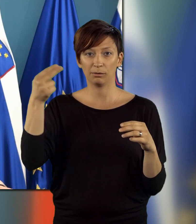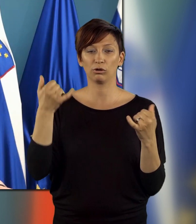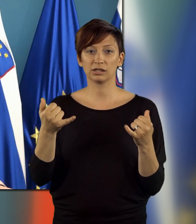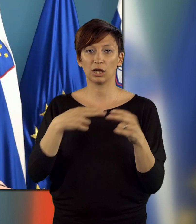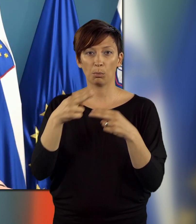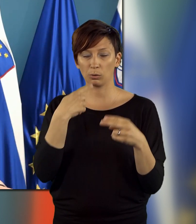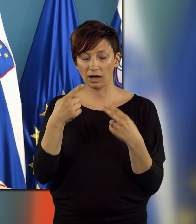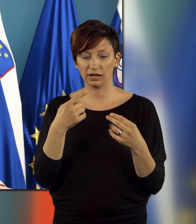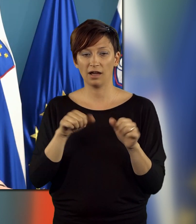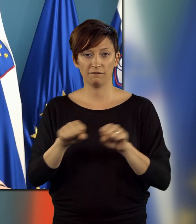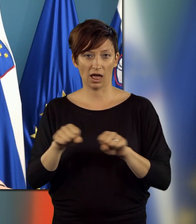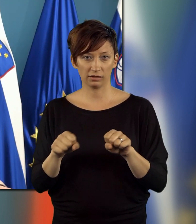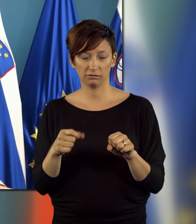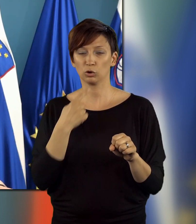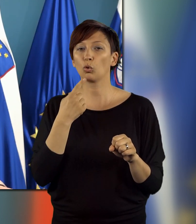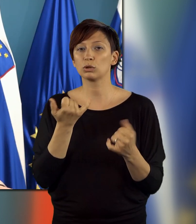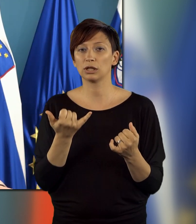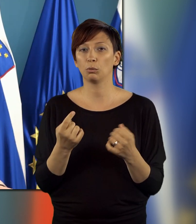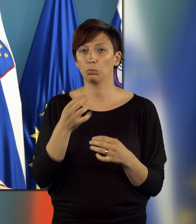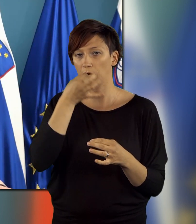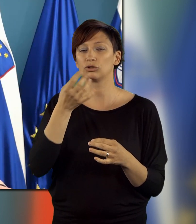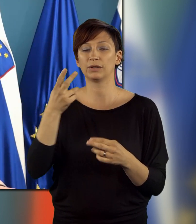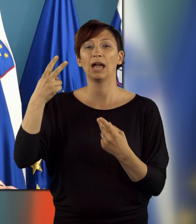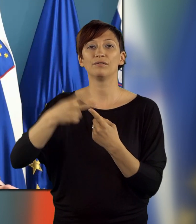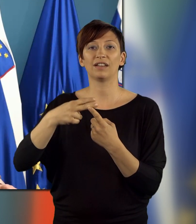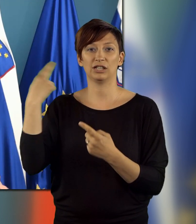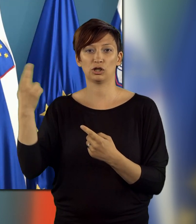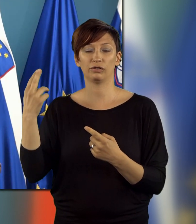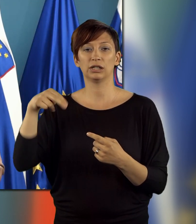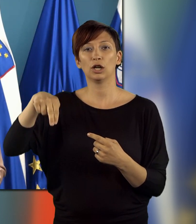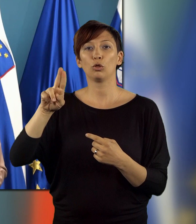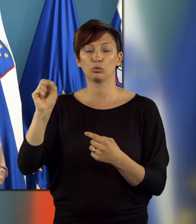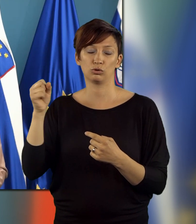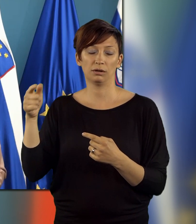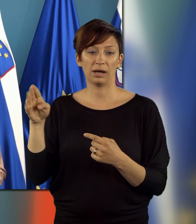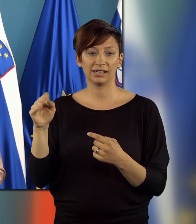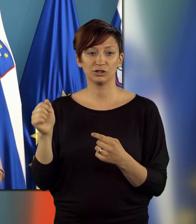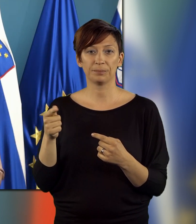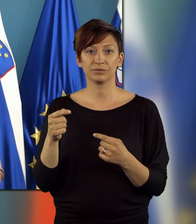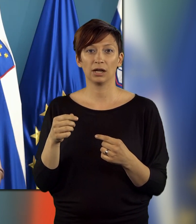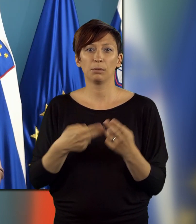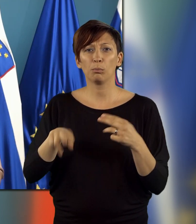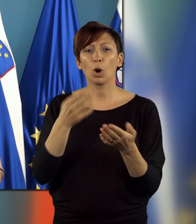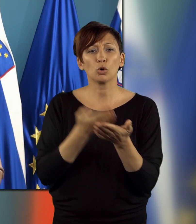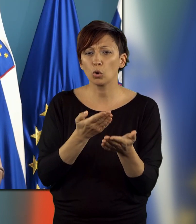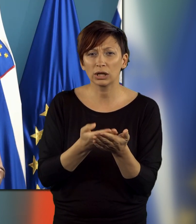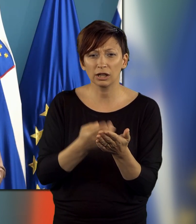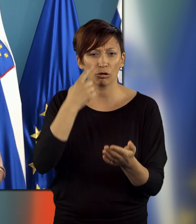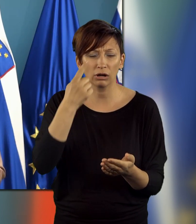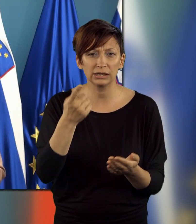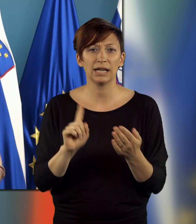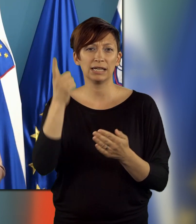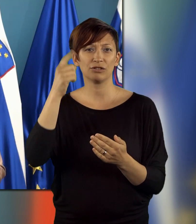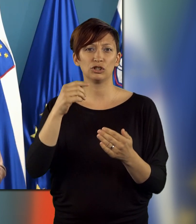jo je obravnavala vlada, oziroma TV Slovenija. Ja. Samo Nuša Baranja, TV Slovenija, mogoče malo bolj konkretno